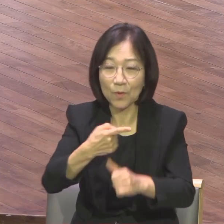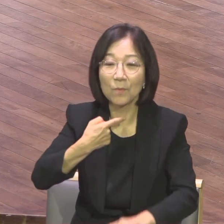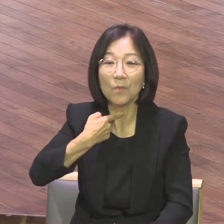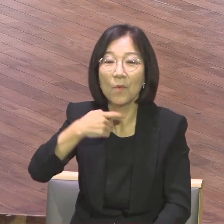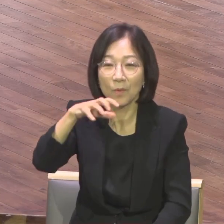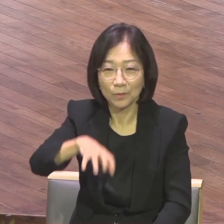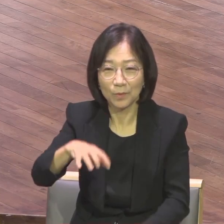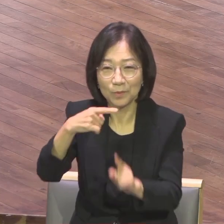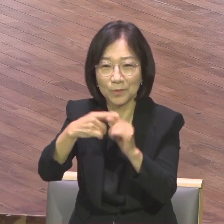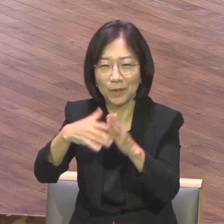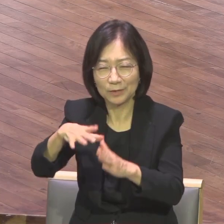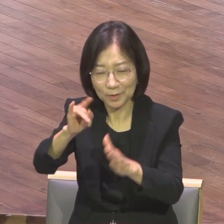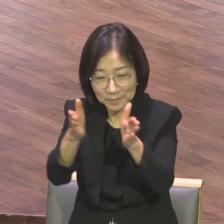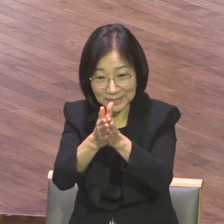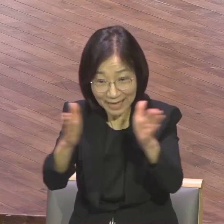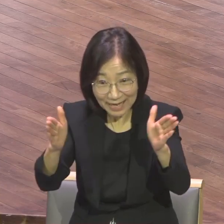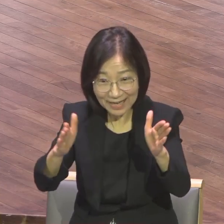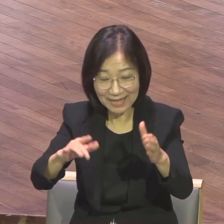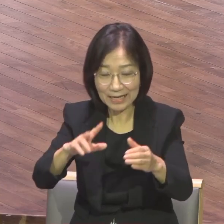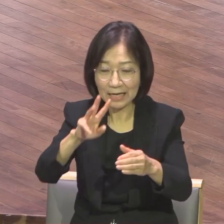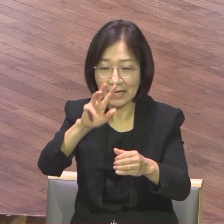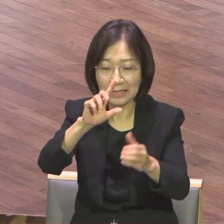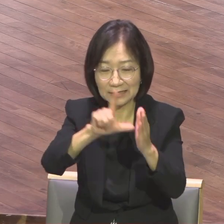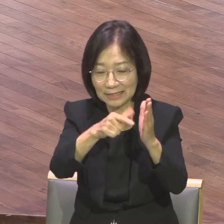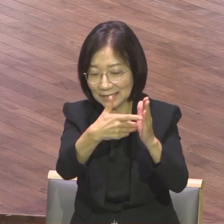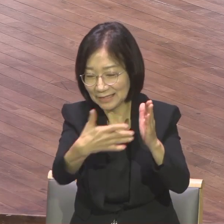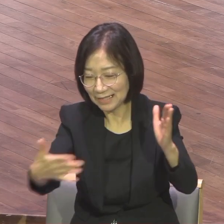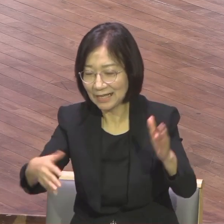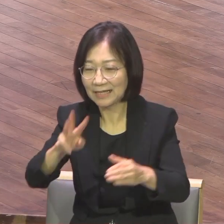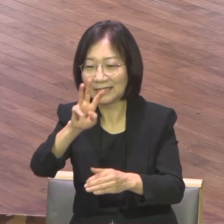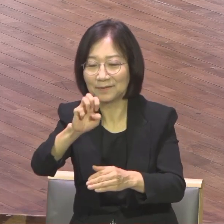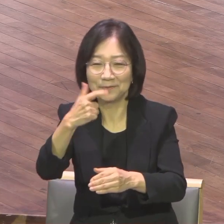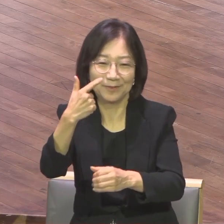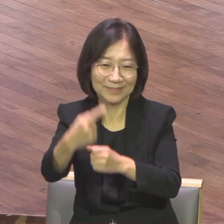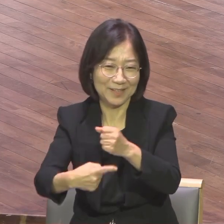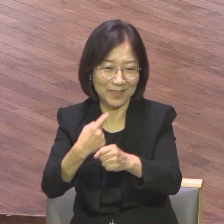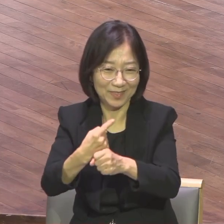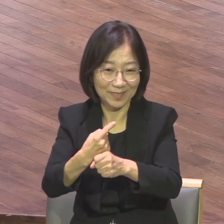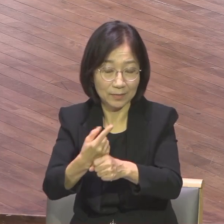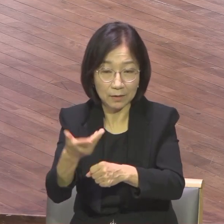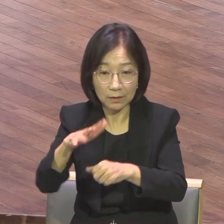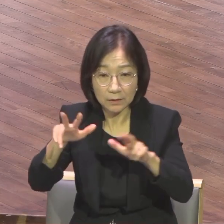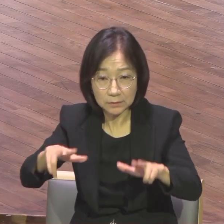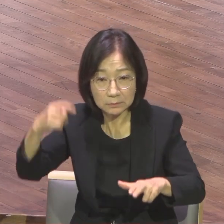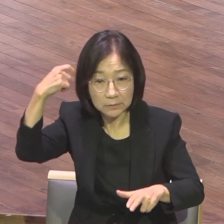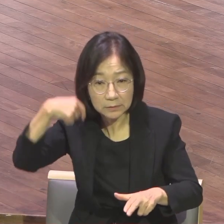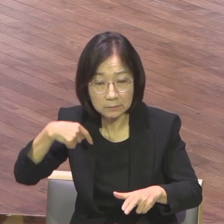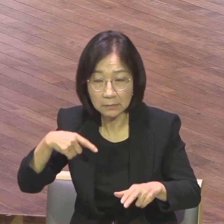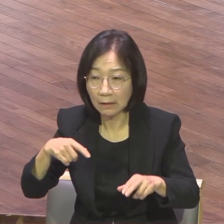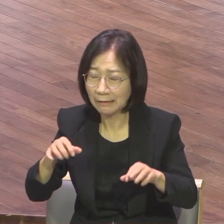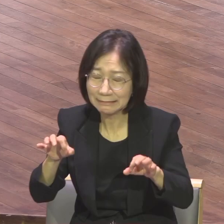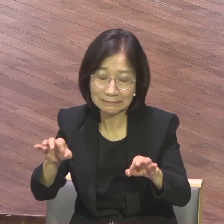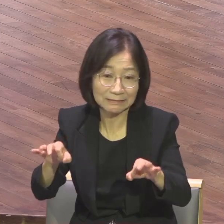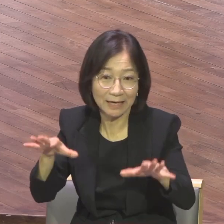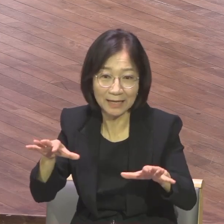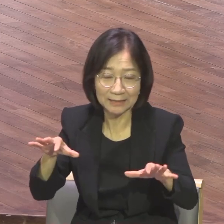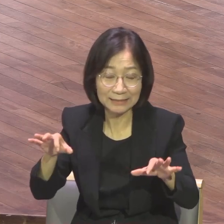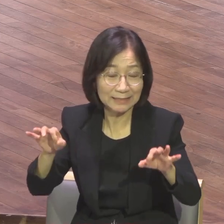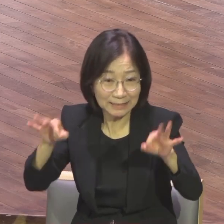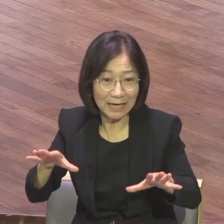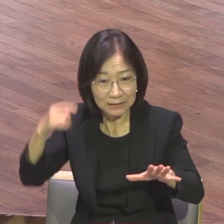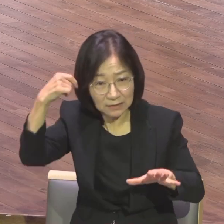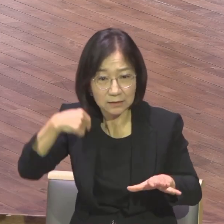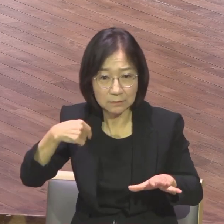이후 36년이 흘렀는데 저는 엊그제 개척한 것 같아요. 그래서 나이가 안 드는가